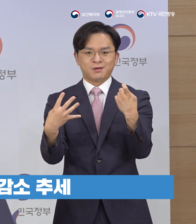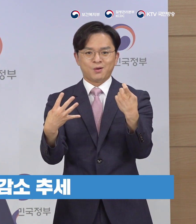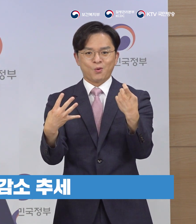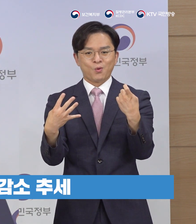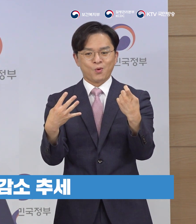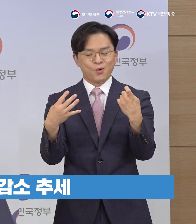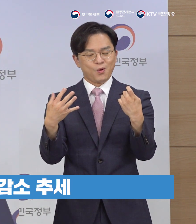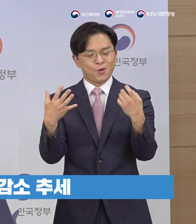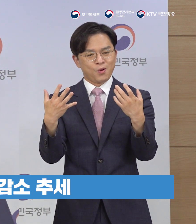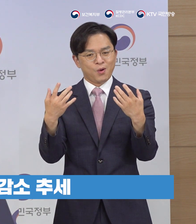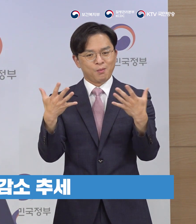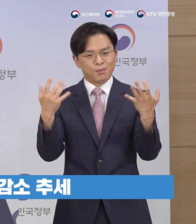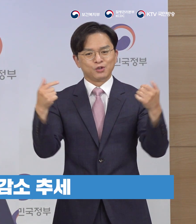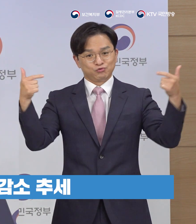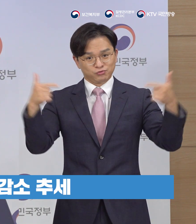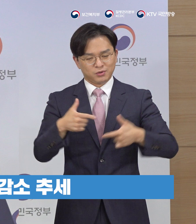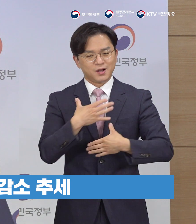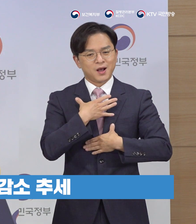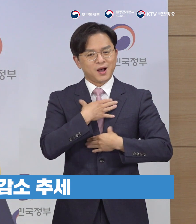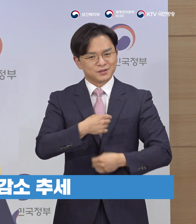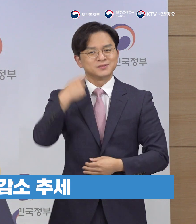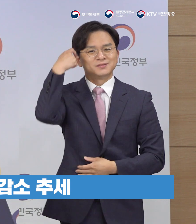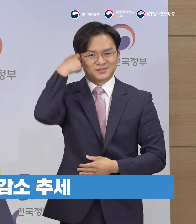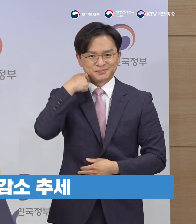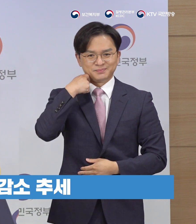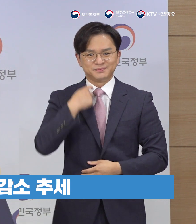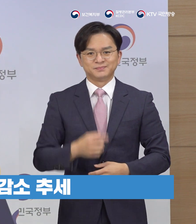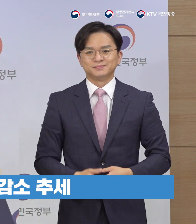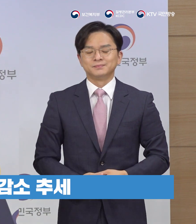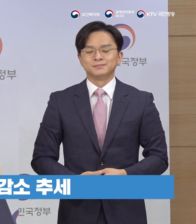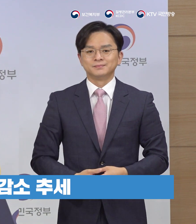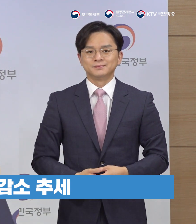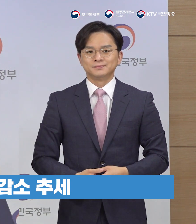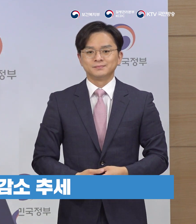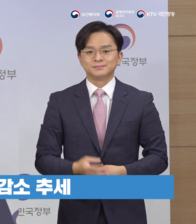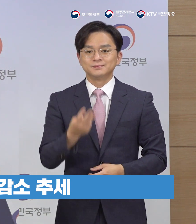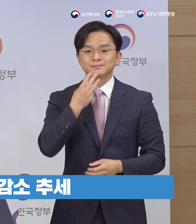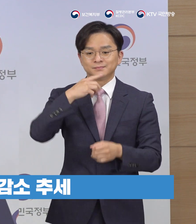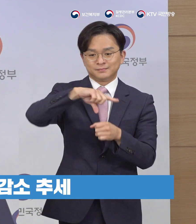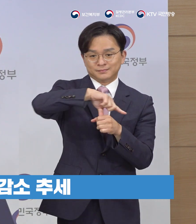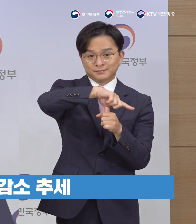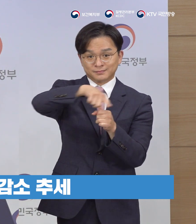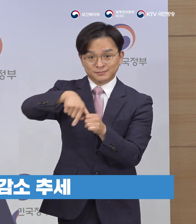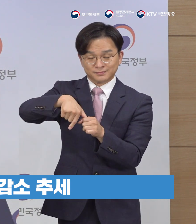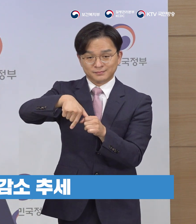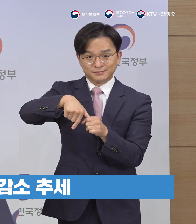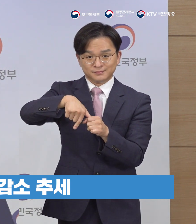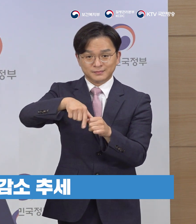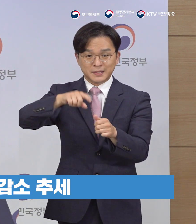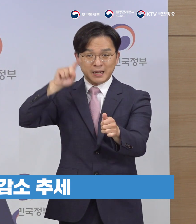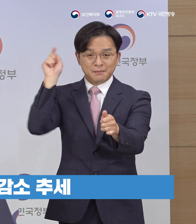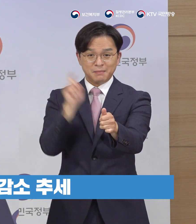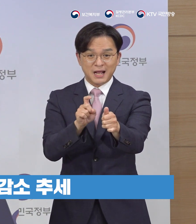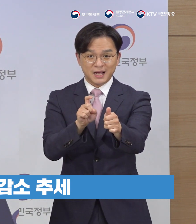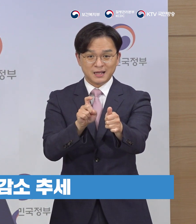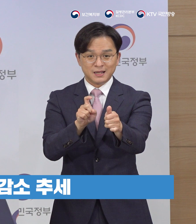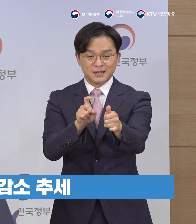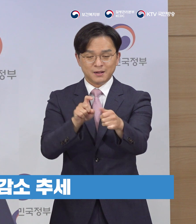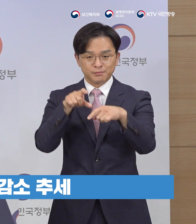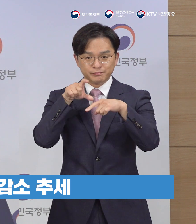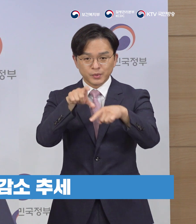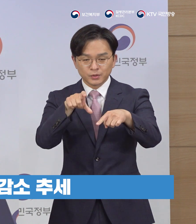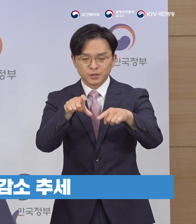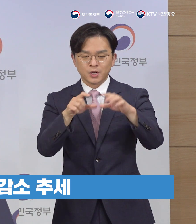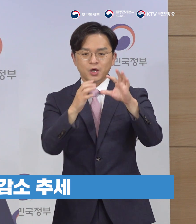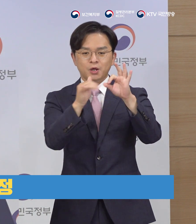34.2명이었으나 최근 1주간은 11.4명 수준으로 환자 수가 안정적으로 감소하고 있습니다.